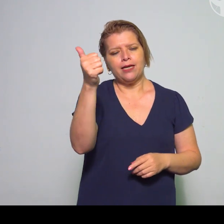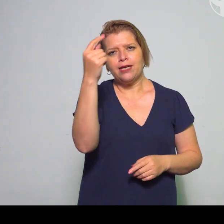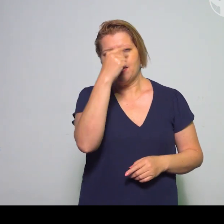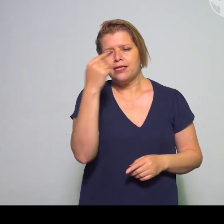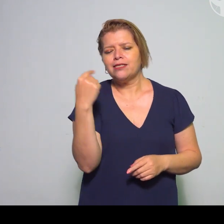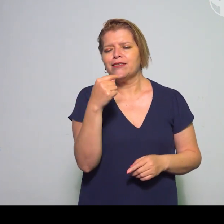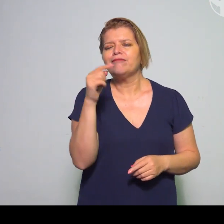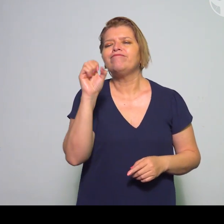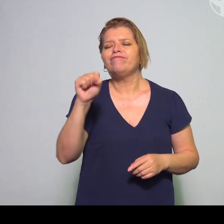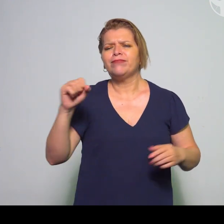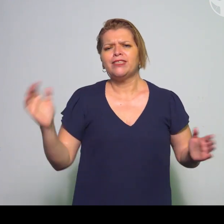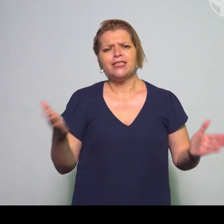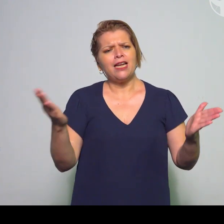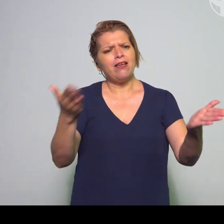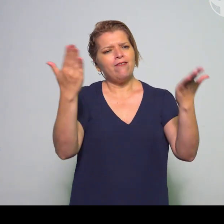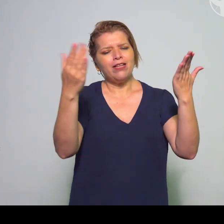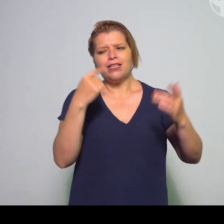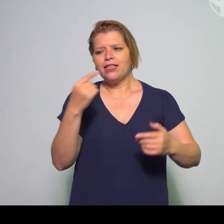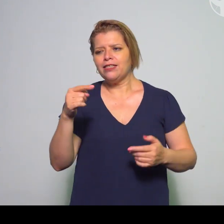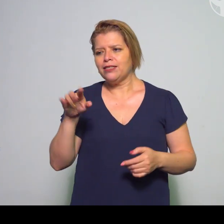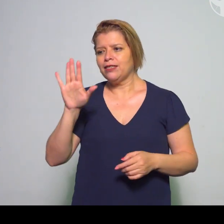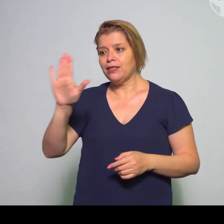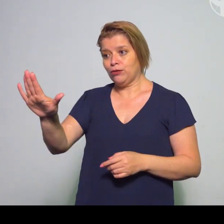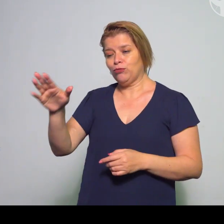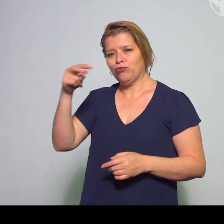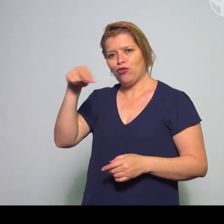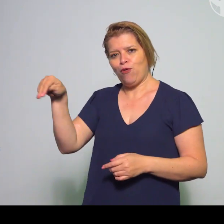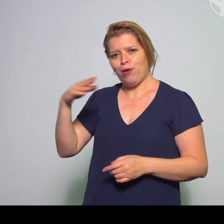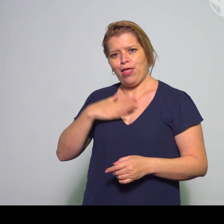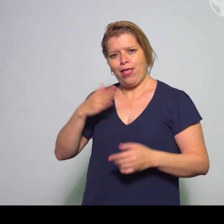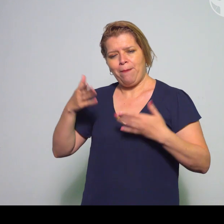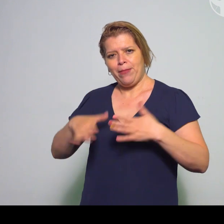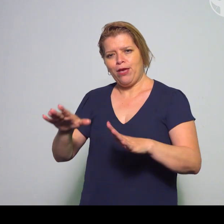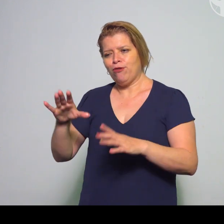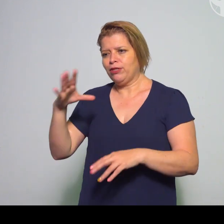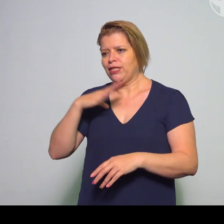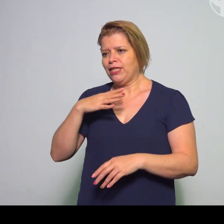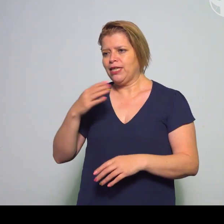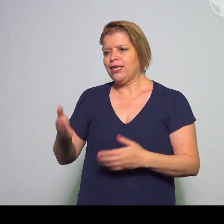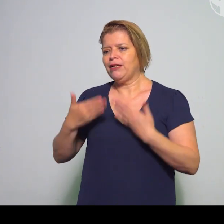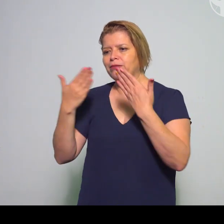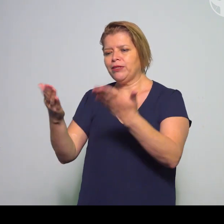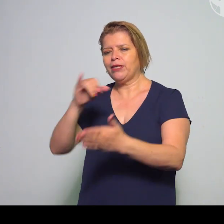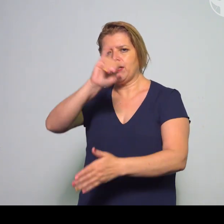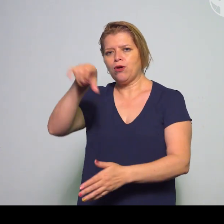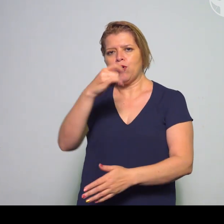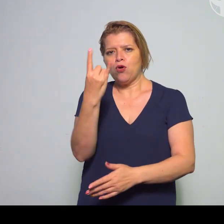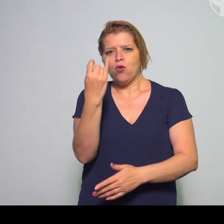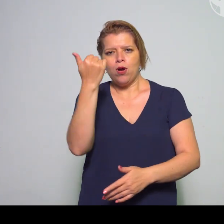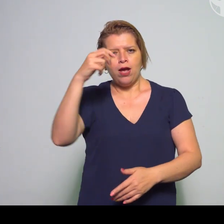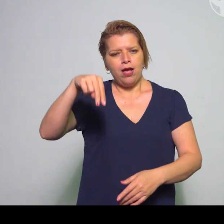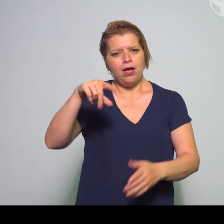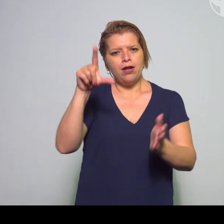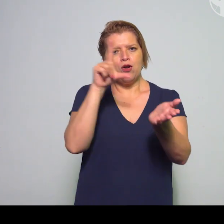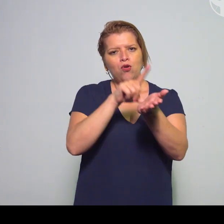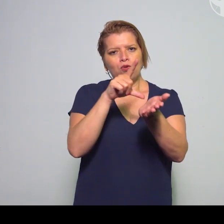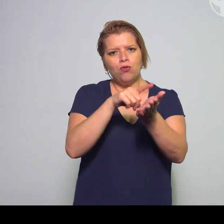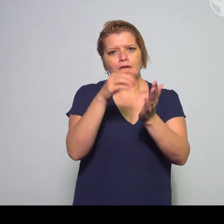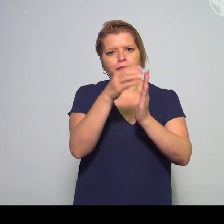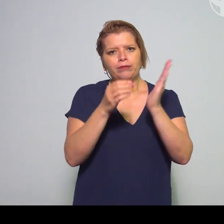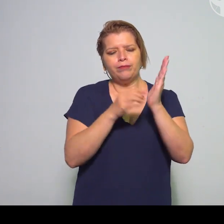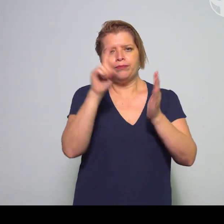alcanza una tablilla para confirmar y dice, no, su nombre tiene que ser Juan. Y vamos a leer Lucas 1,